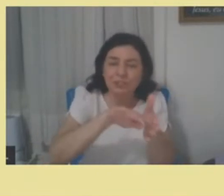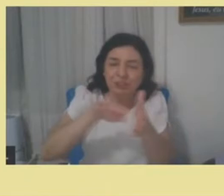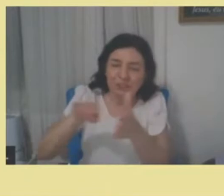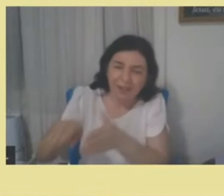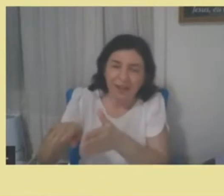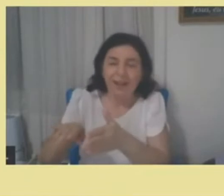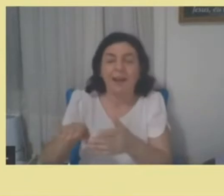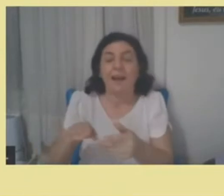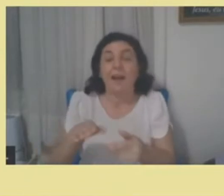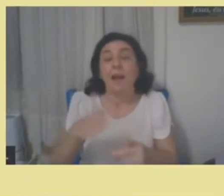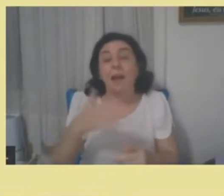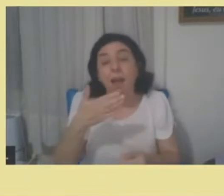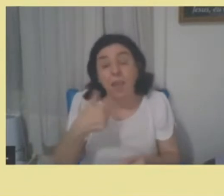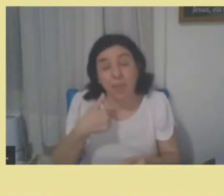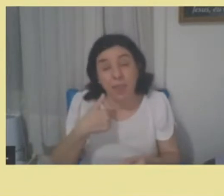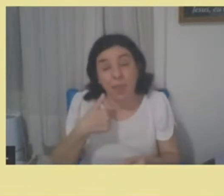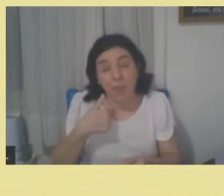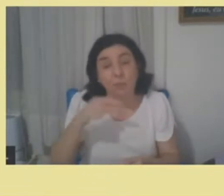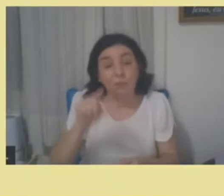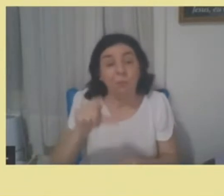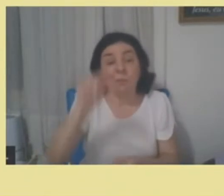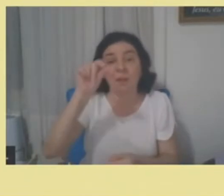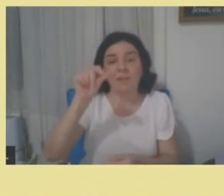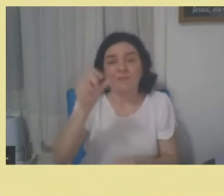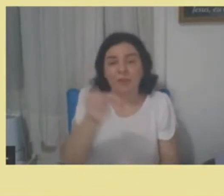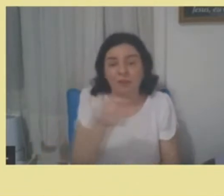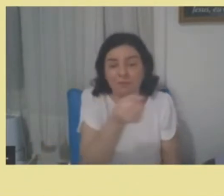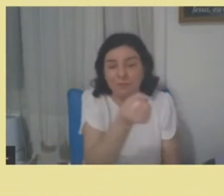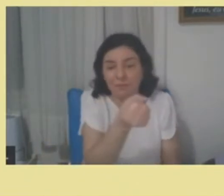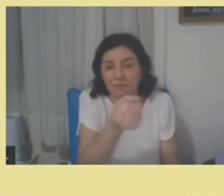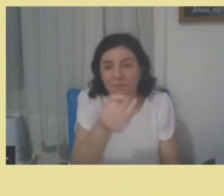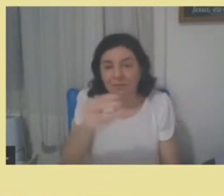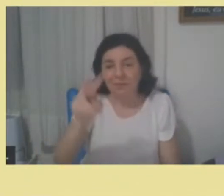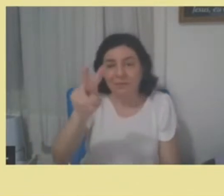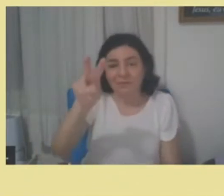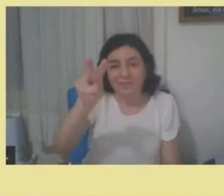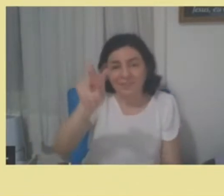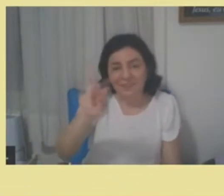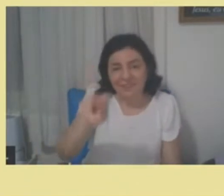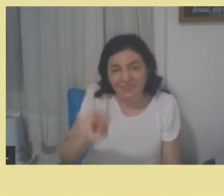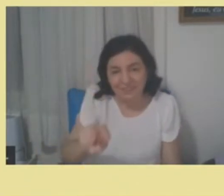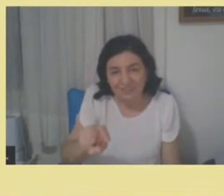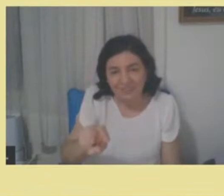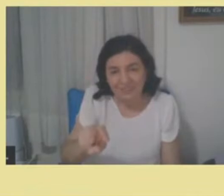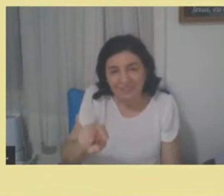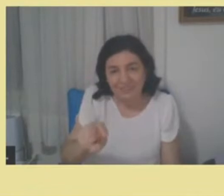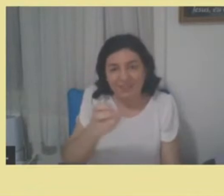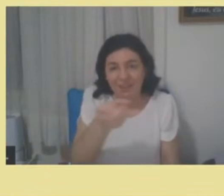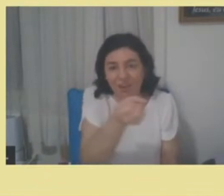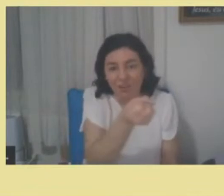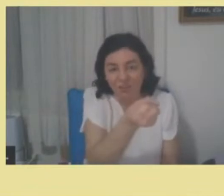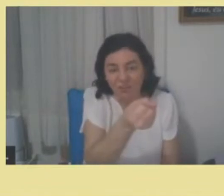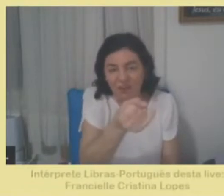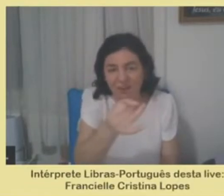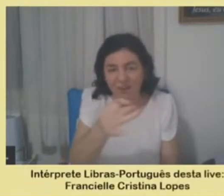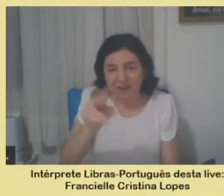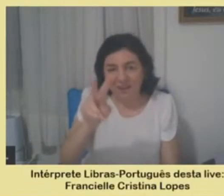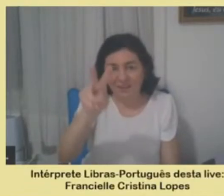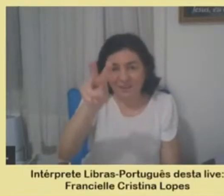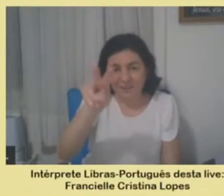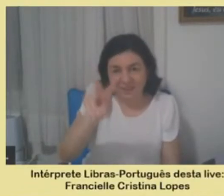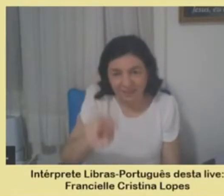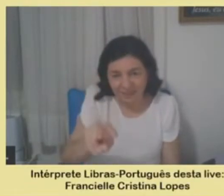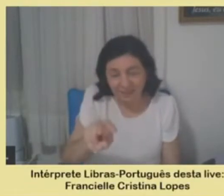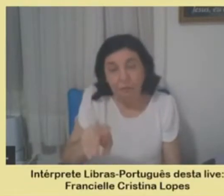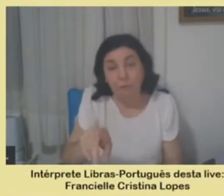Não, sempre as pessoas usam letra, né? MMC. Tirem a letra. Então eu prefiro usar o quê? Este sinal.